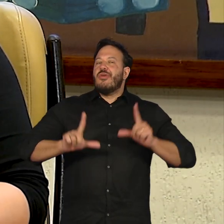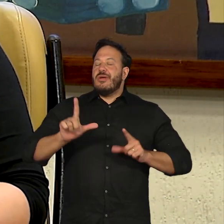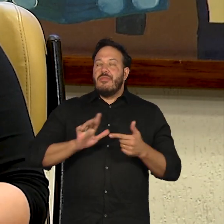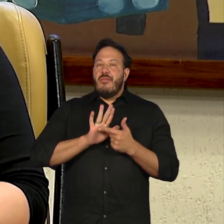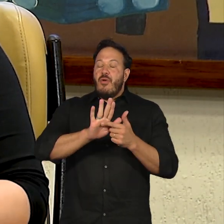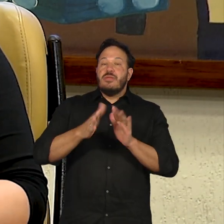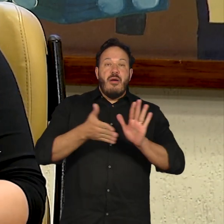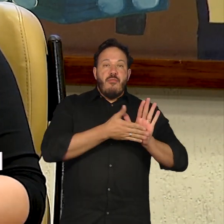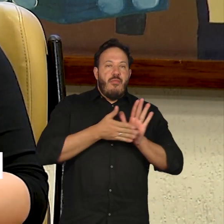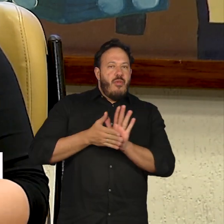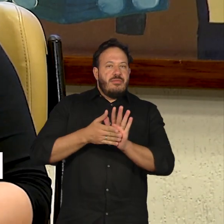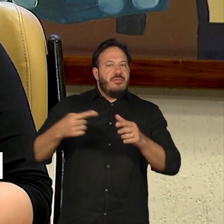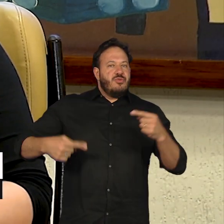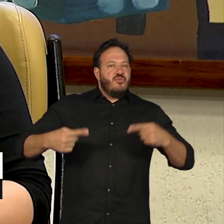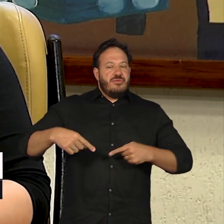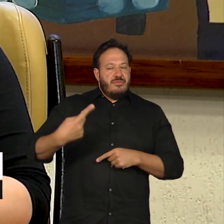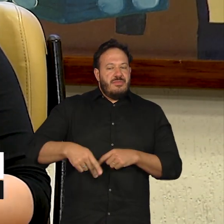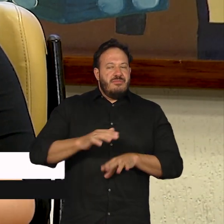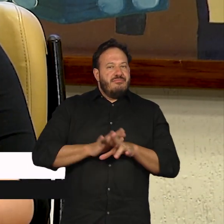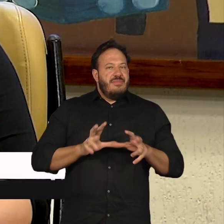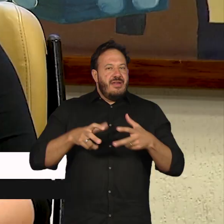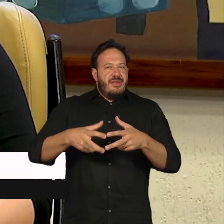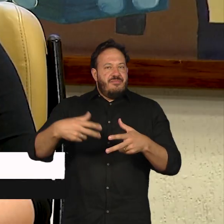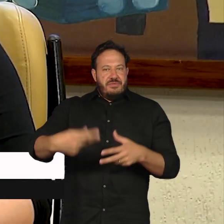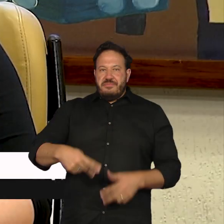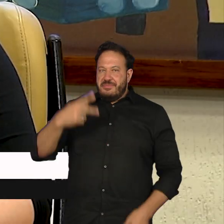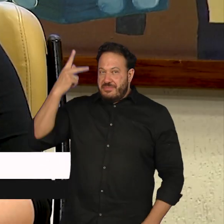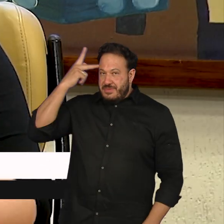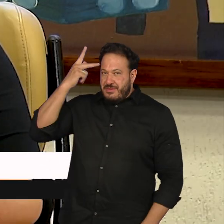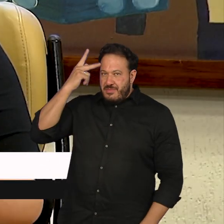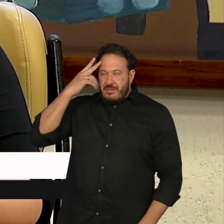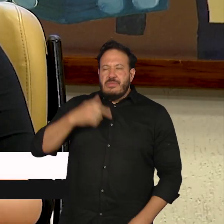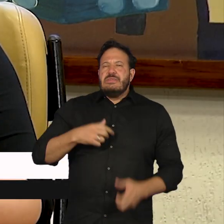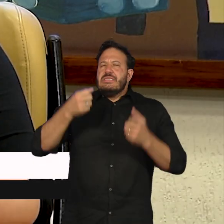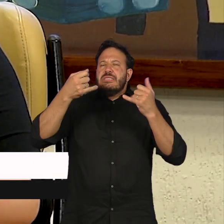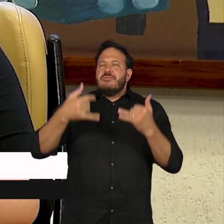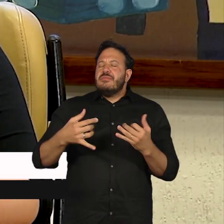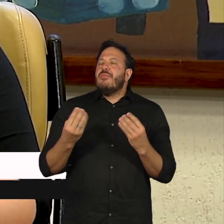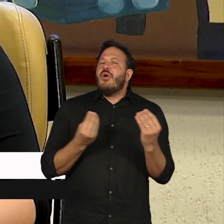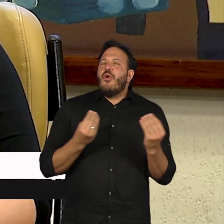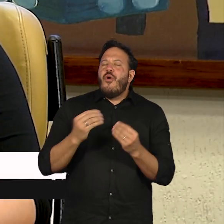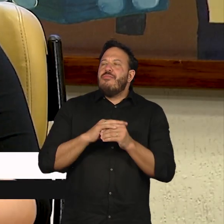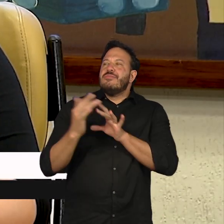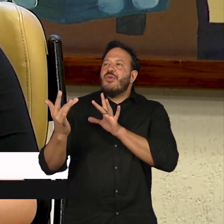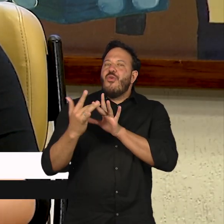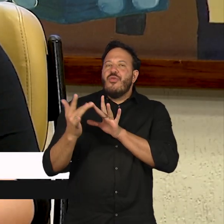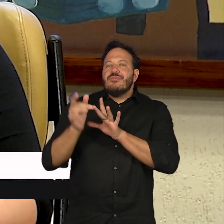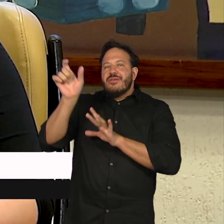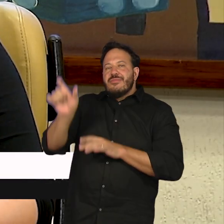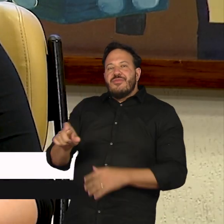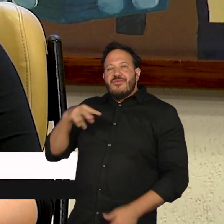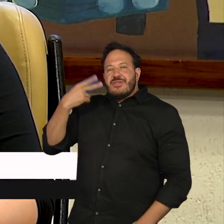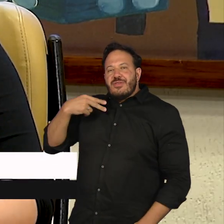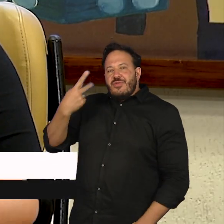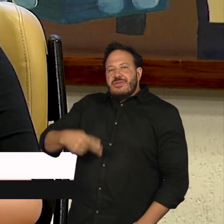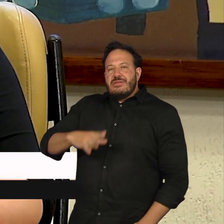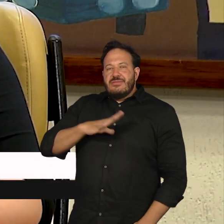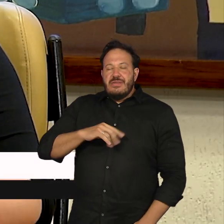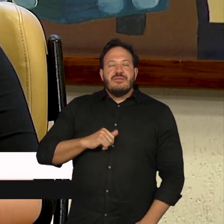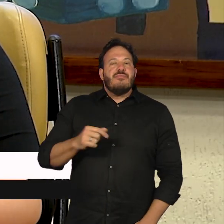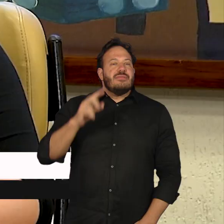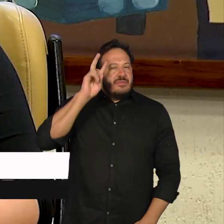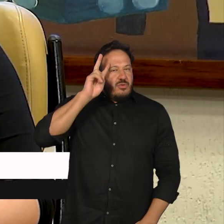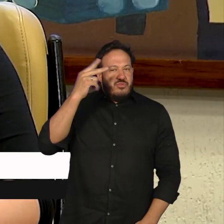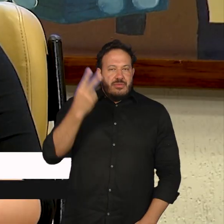apresenta as propostas que são discutidas na Câmara Municipal de São Paulo e te explica como falar com os vereadores da cidade. É